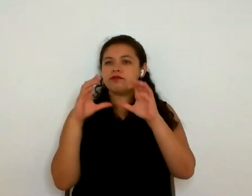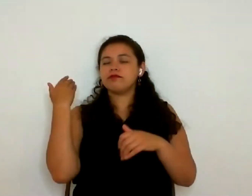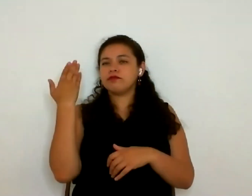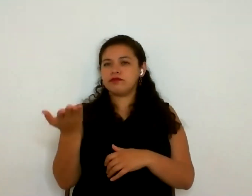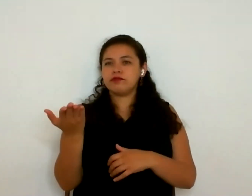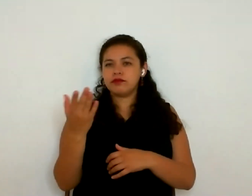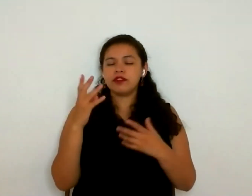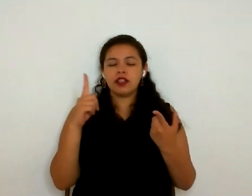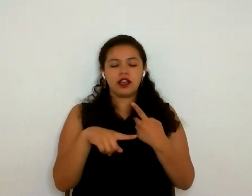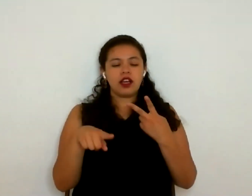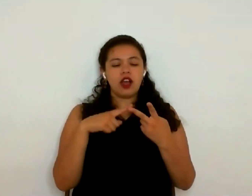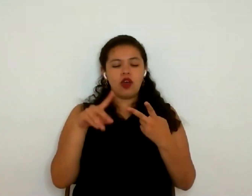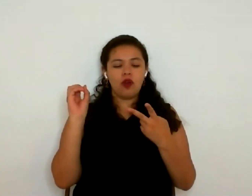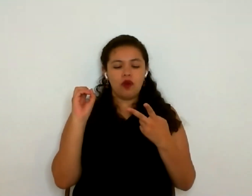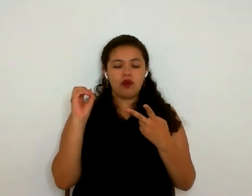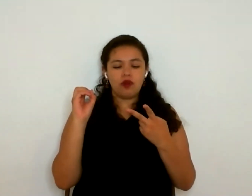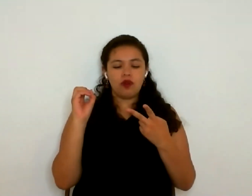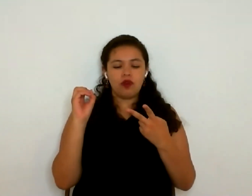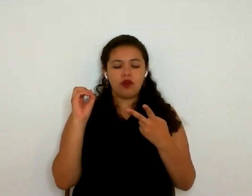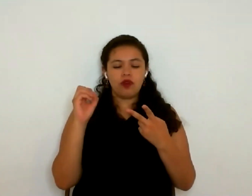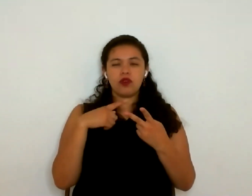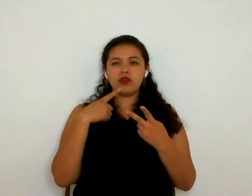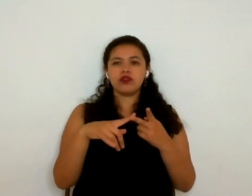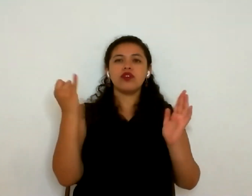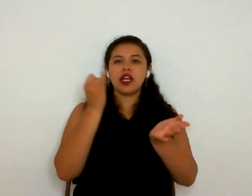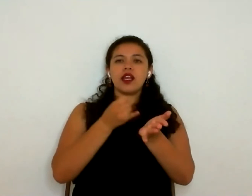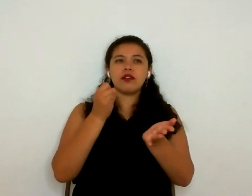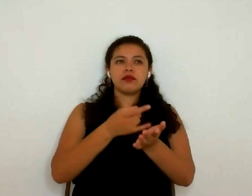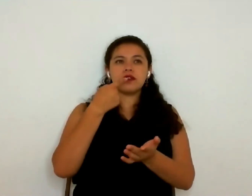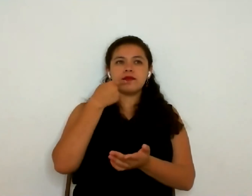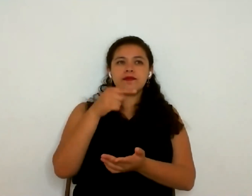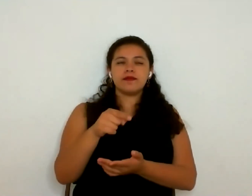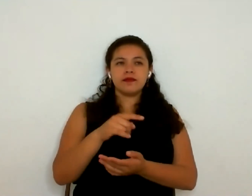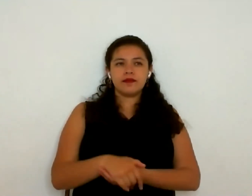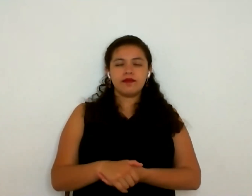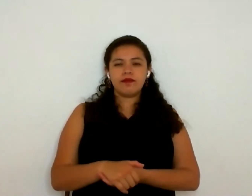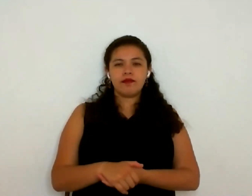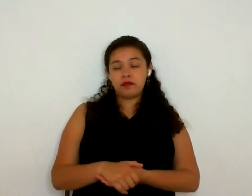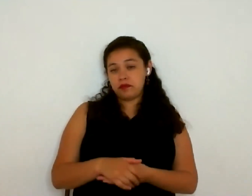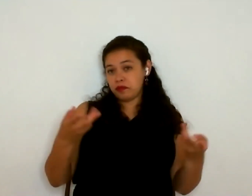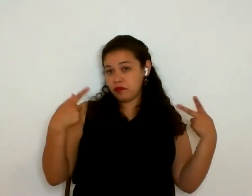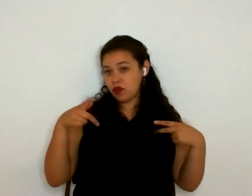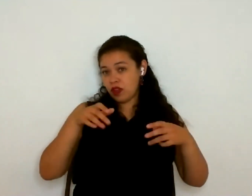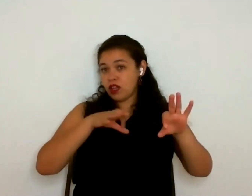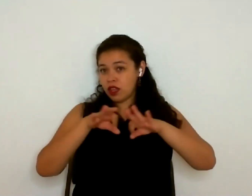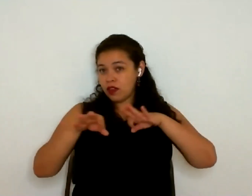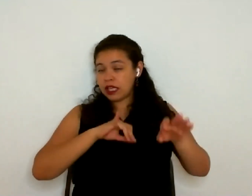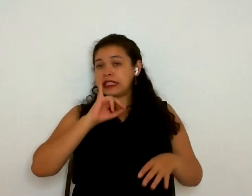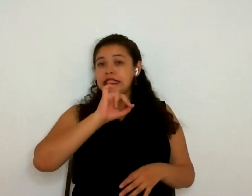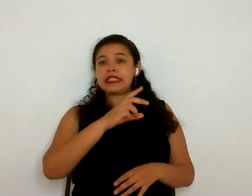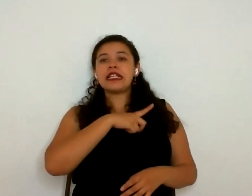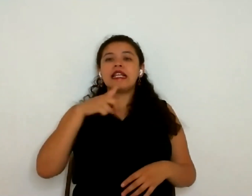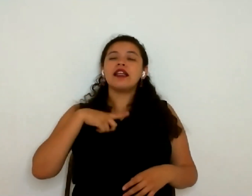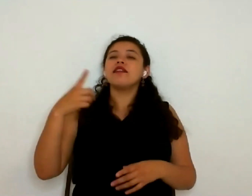o se pide también este su declaración de impuestos y es una persona que trabaja pues debe tener su